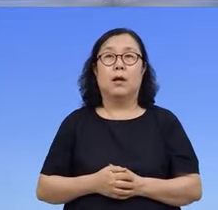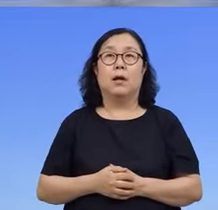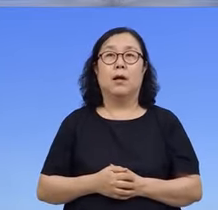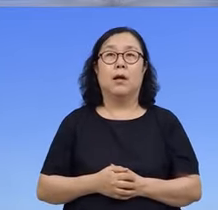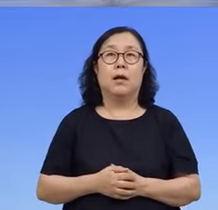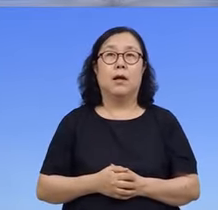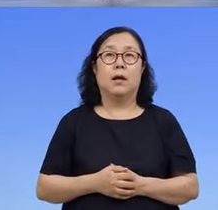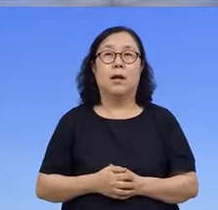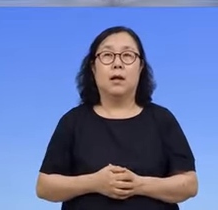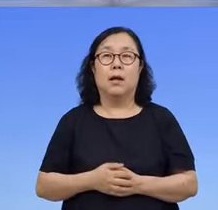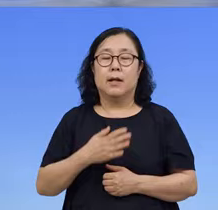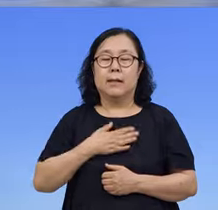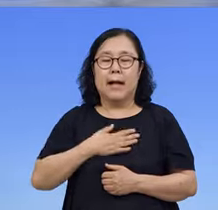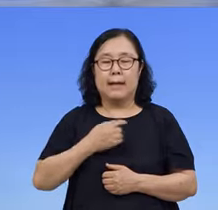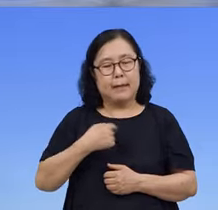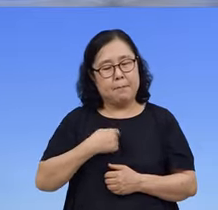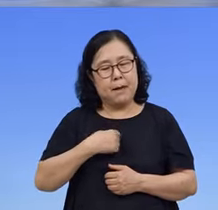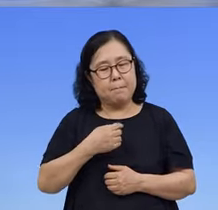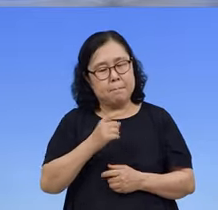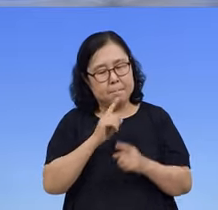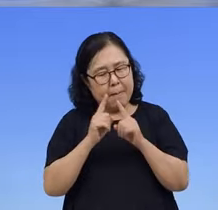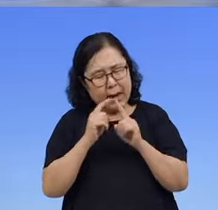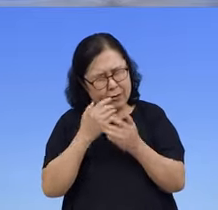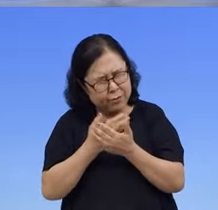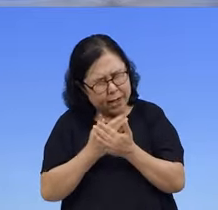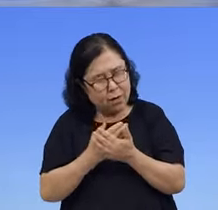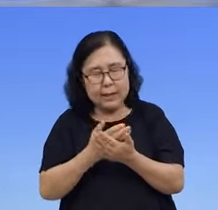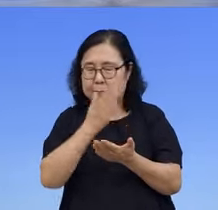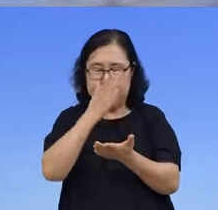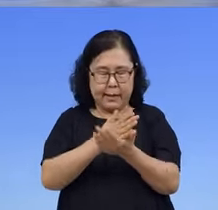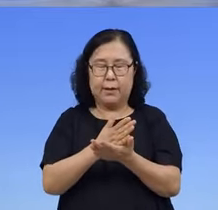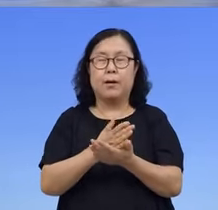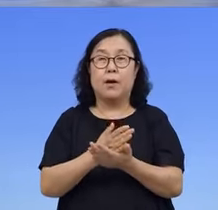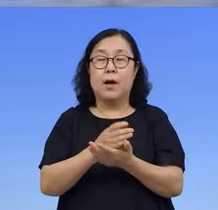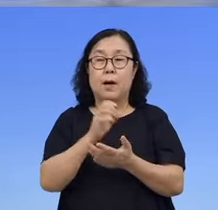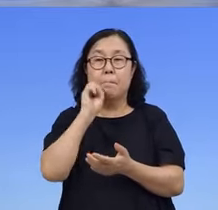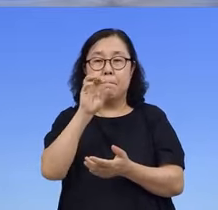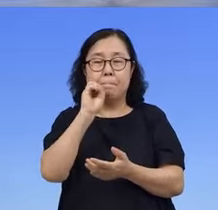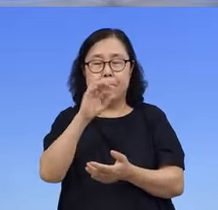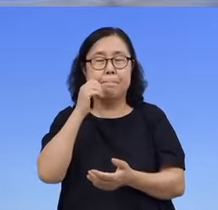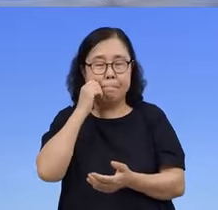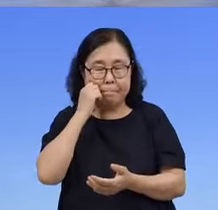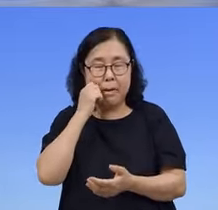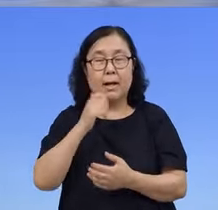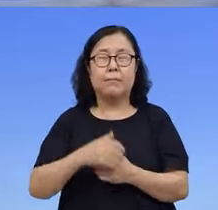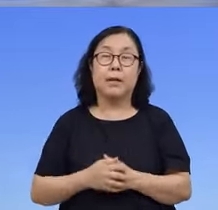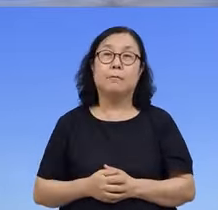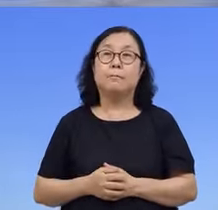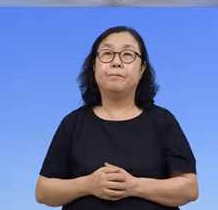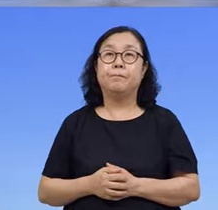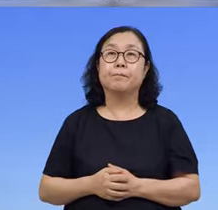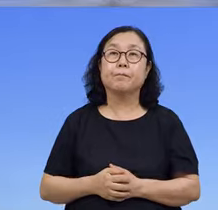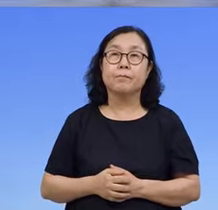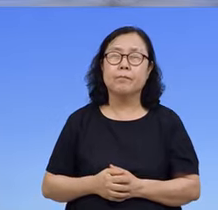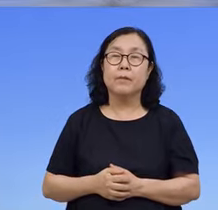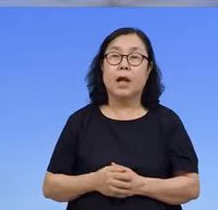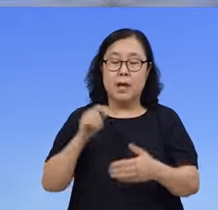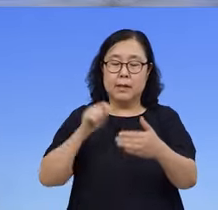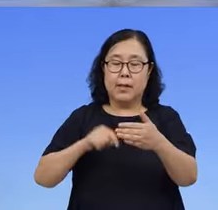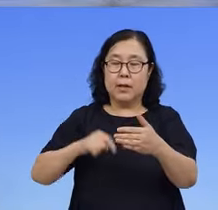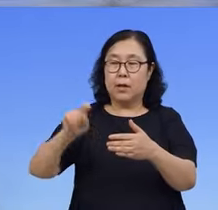한 분은 따라와요. 저한테만 말해 주실래요? 이런 분이 반드시 계시는데요, 말해 줄 수 없습니다.